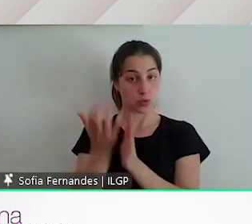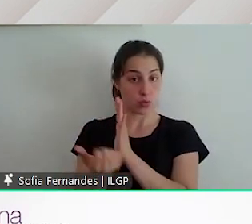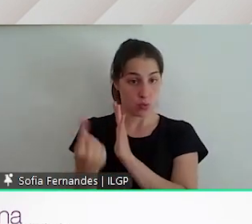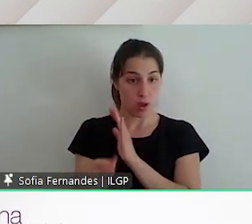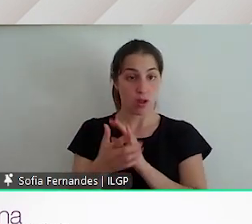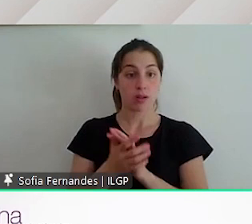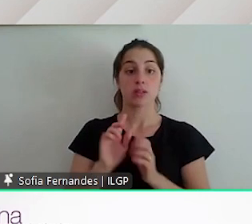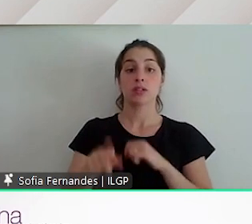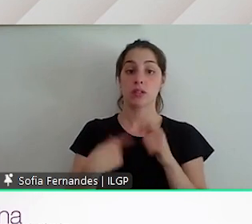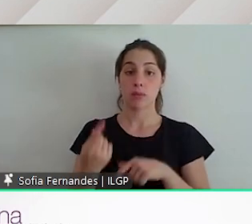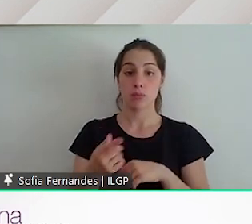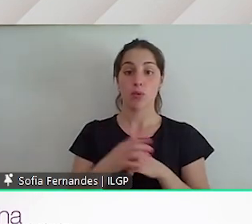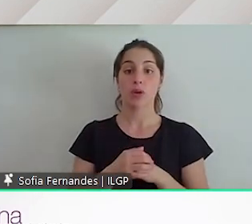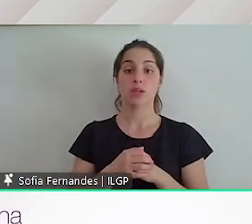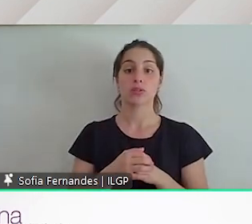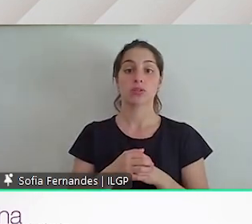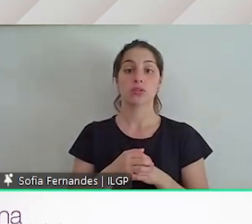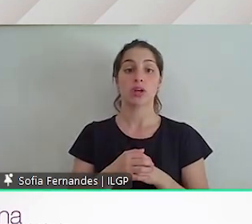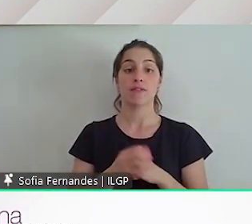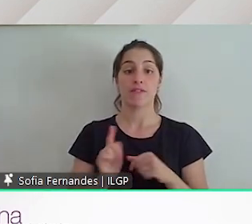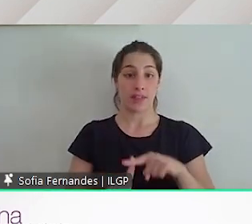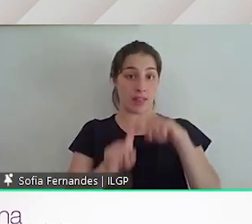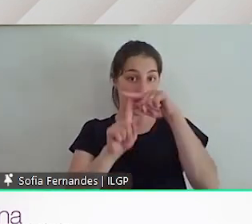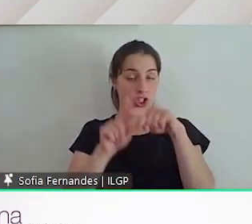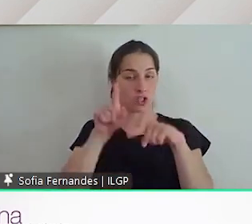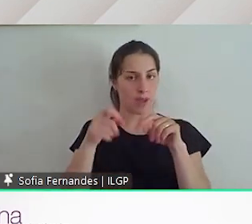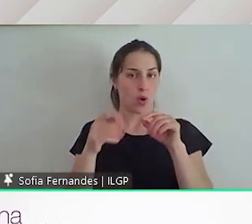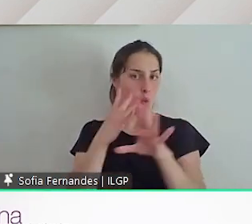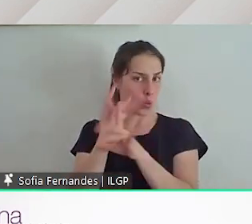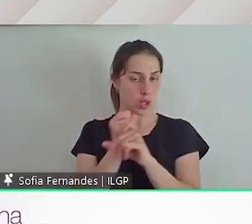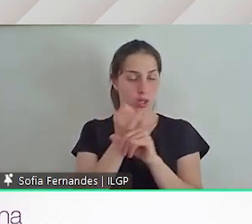ainda dentro das vantagens,